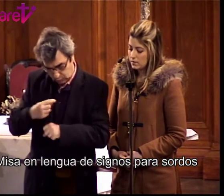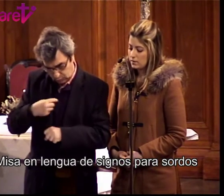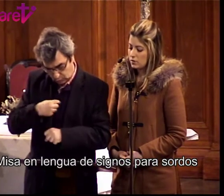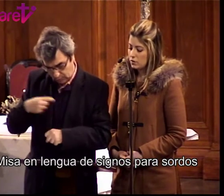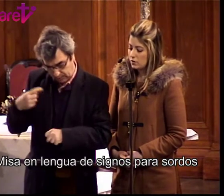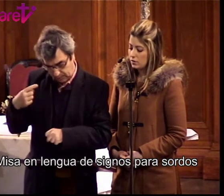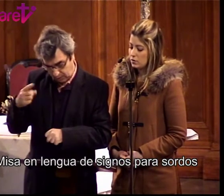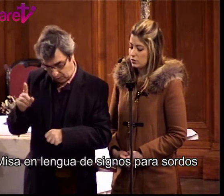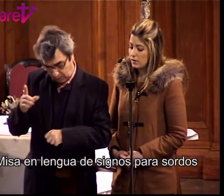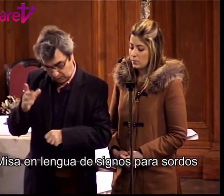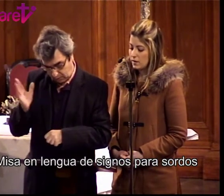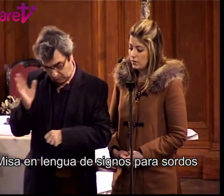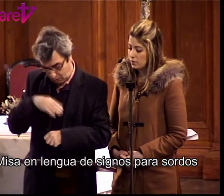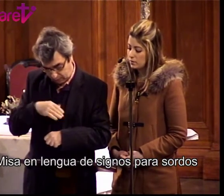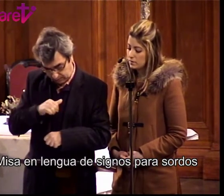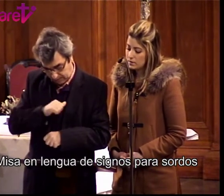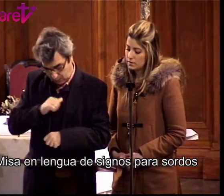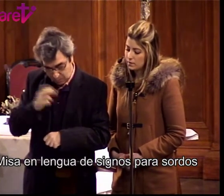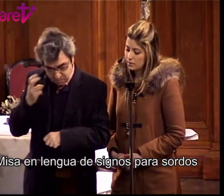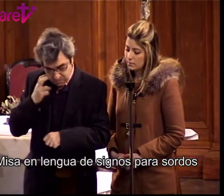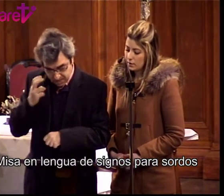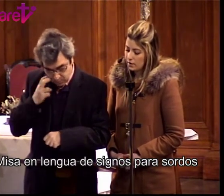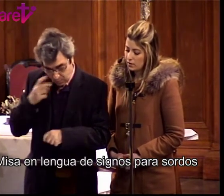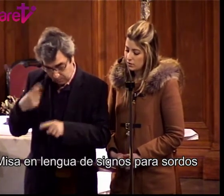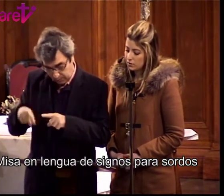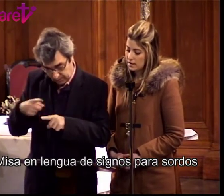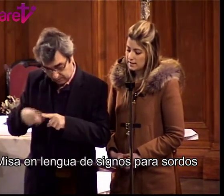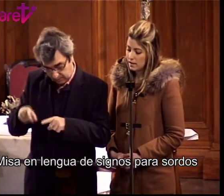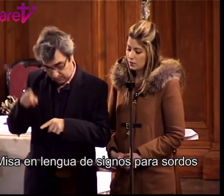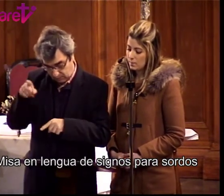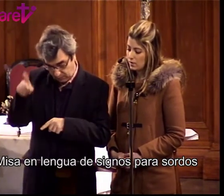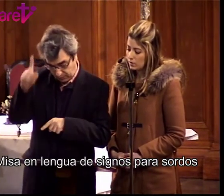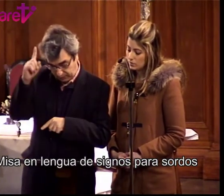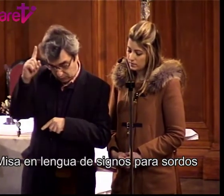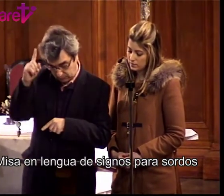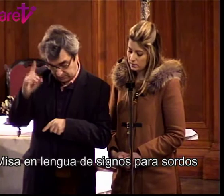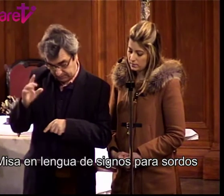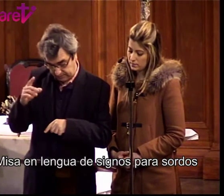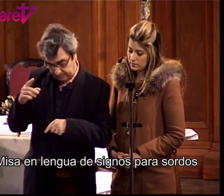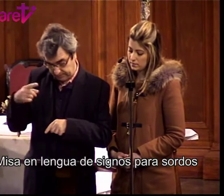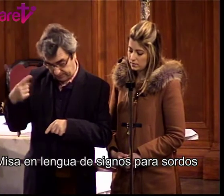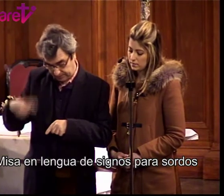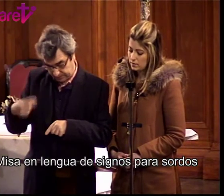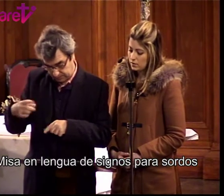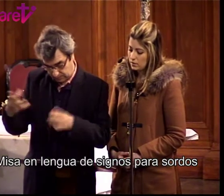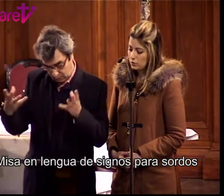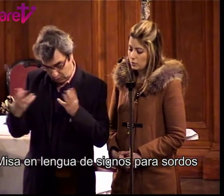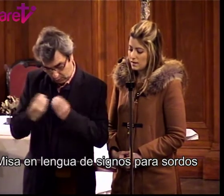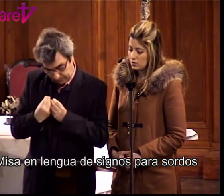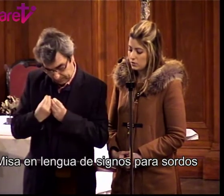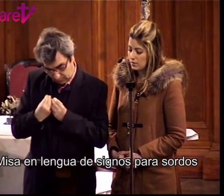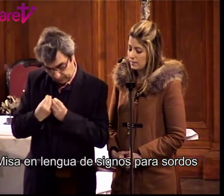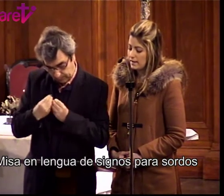Yo no tengo miedo, porque Dios está conmigo. Tu bastón me